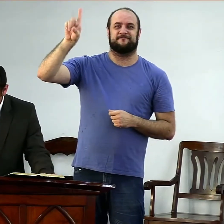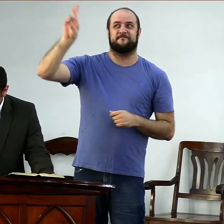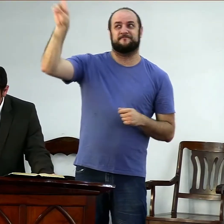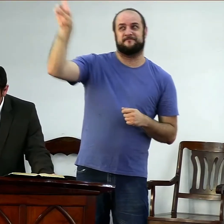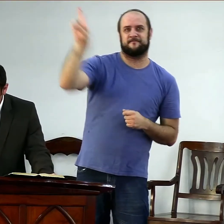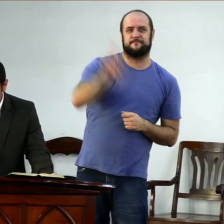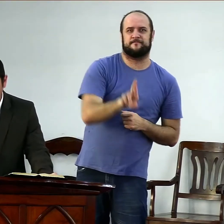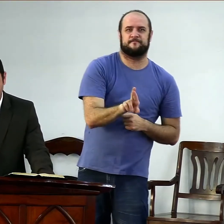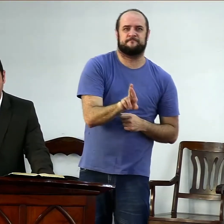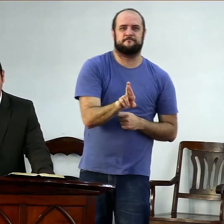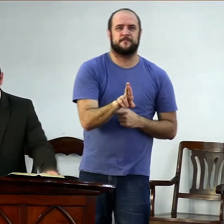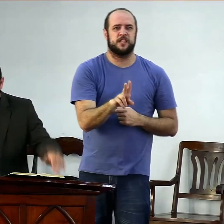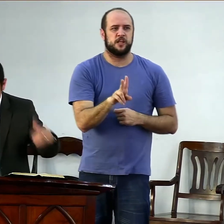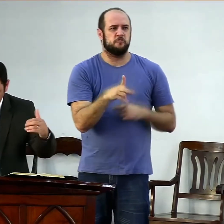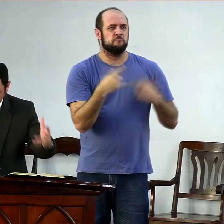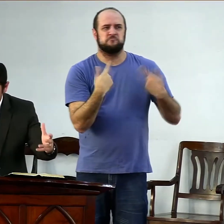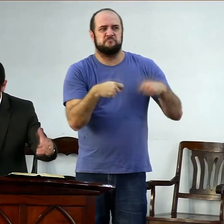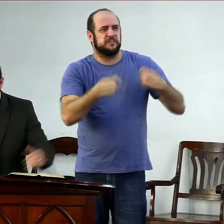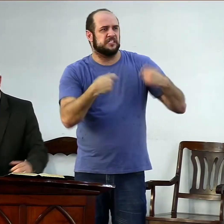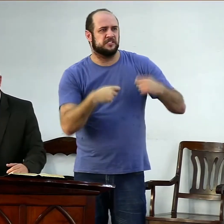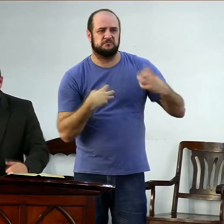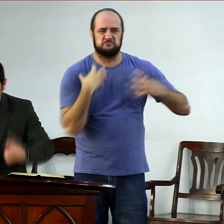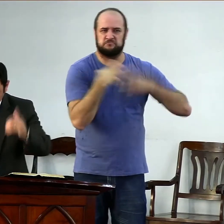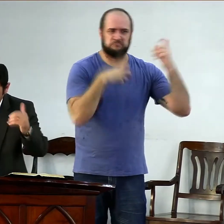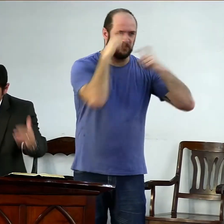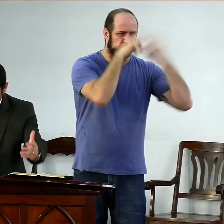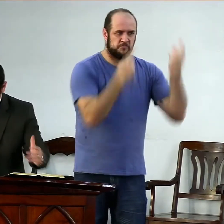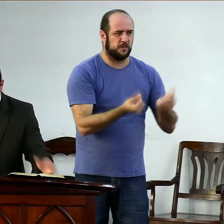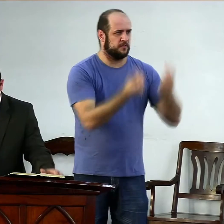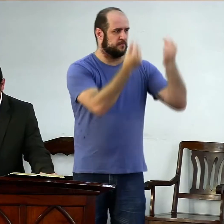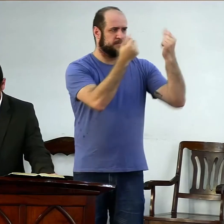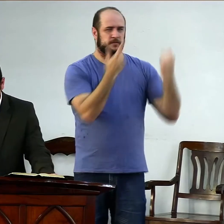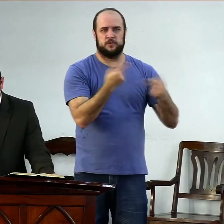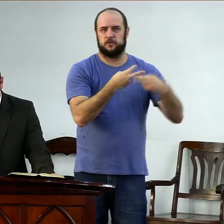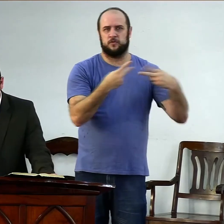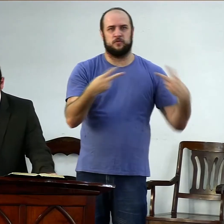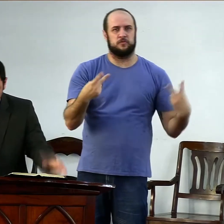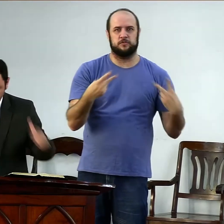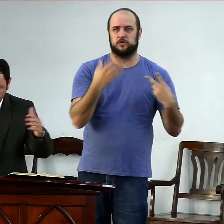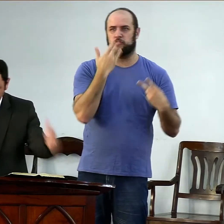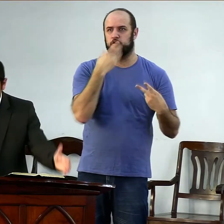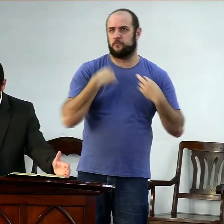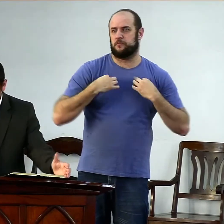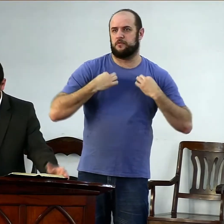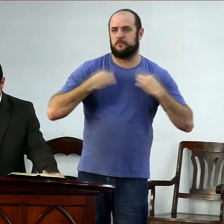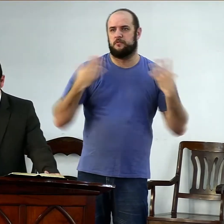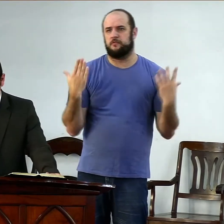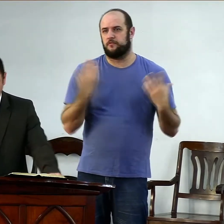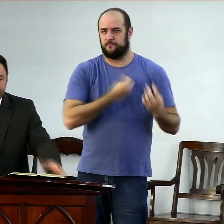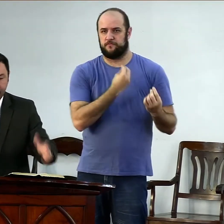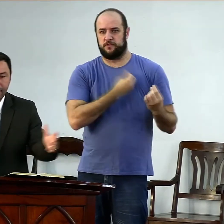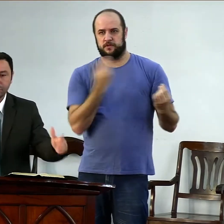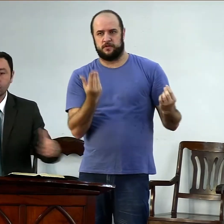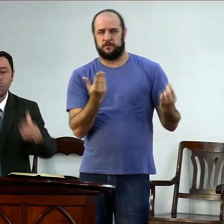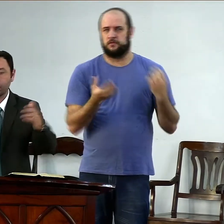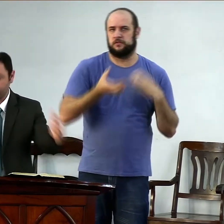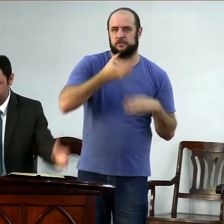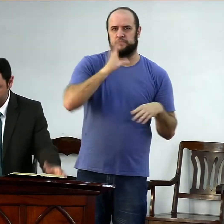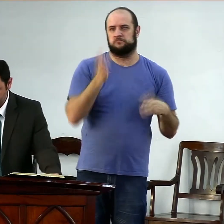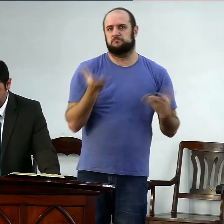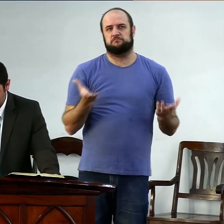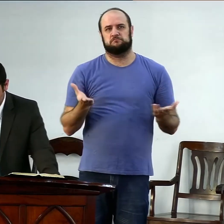desnecessário viver ansioso com as finanças, pelas coisas básicas da vida e pelo que comeremos, beberemos